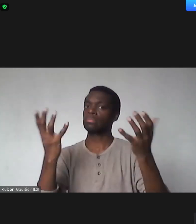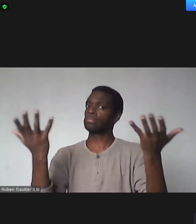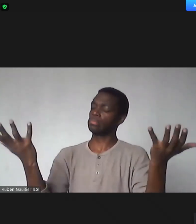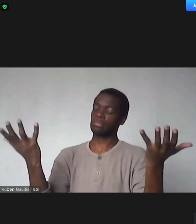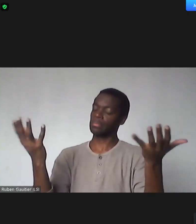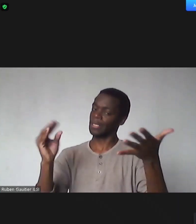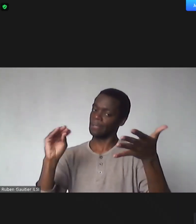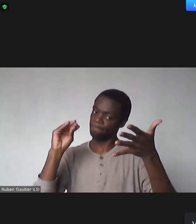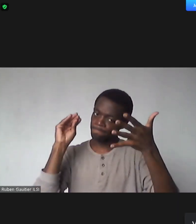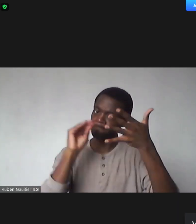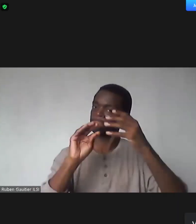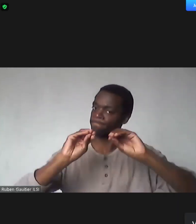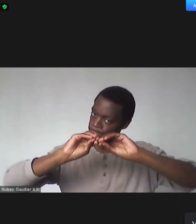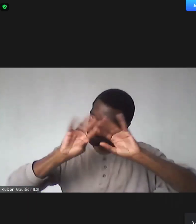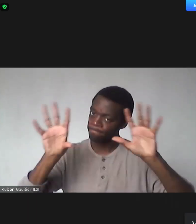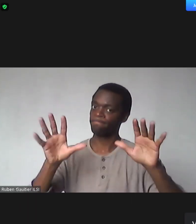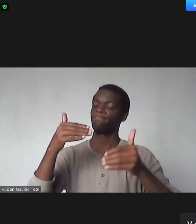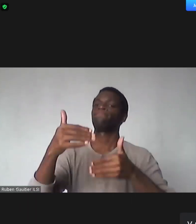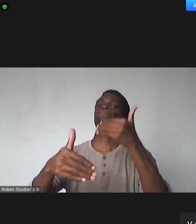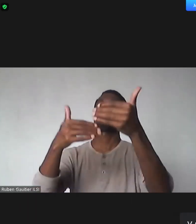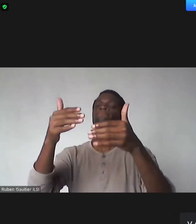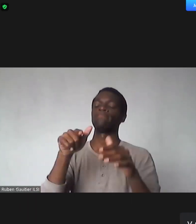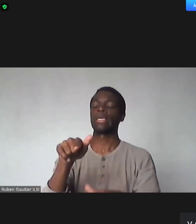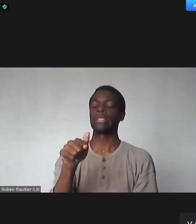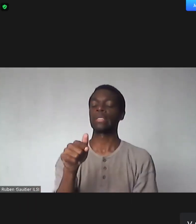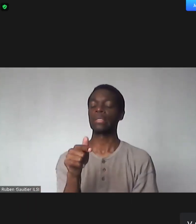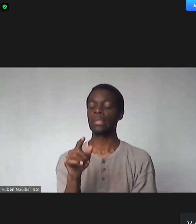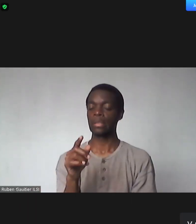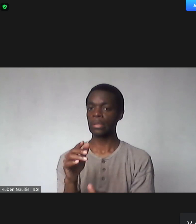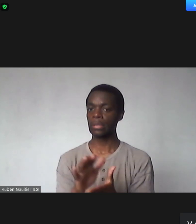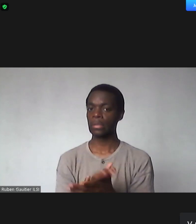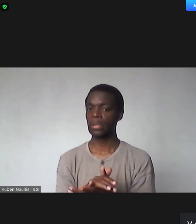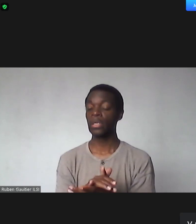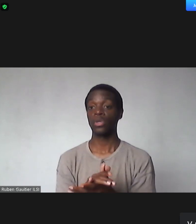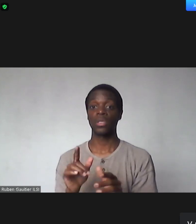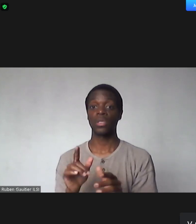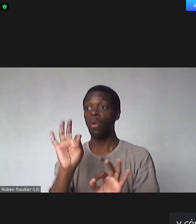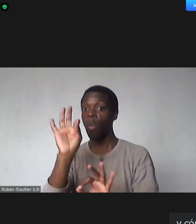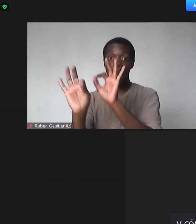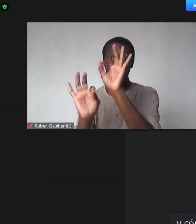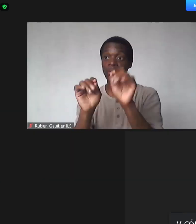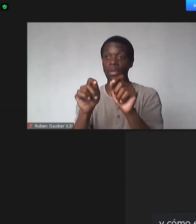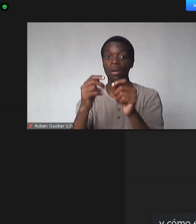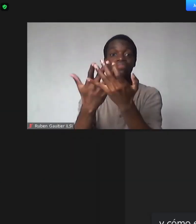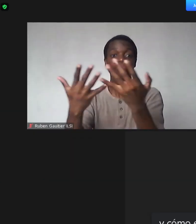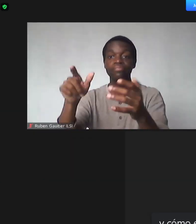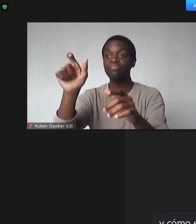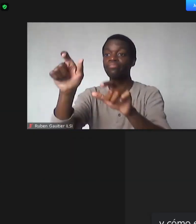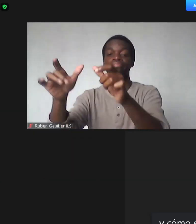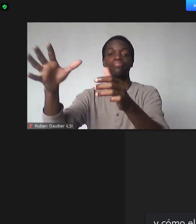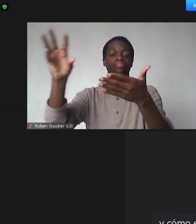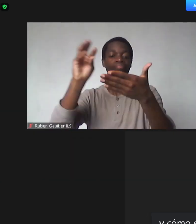a hablar de esto más adelante. El censo como marco de muestra para la realización posterior de